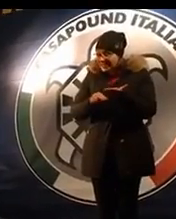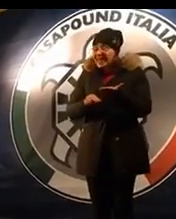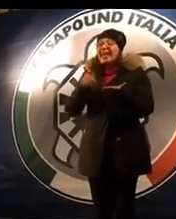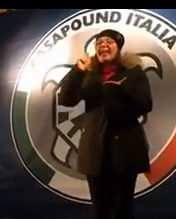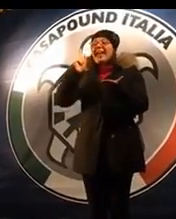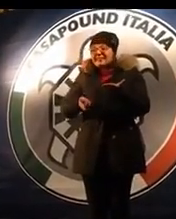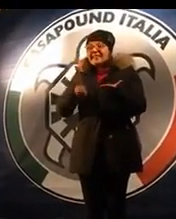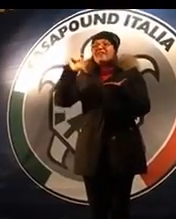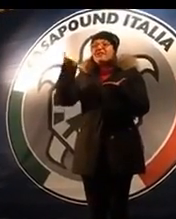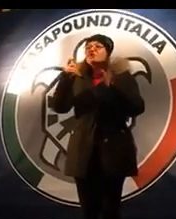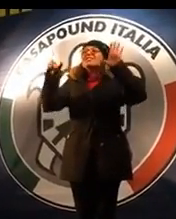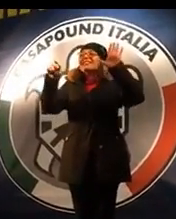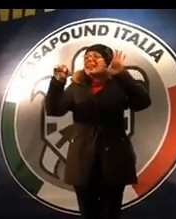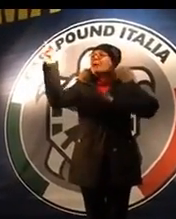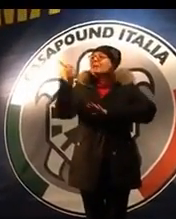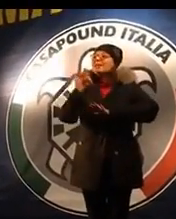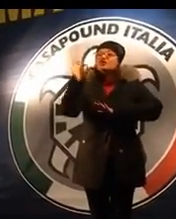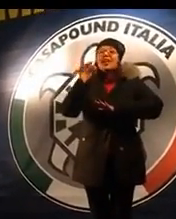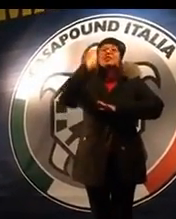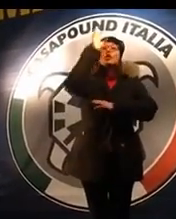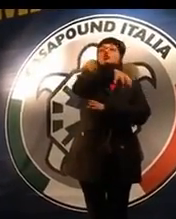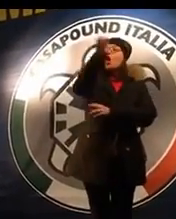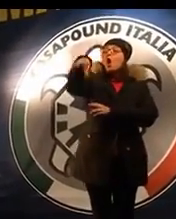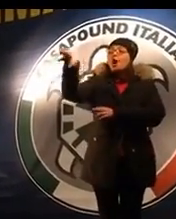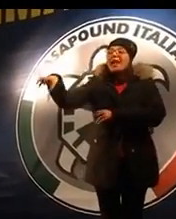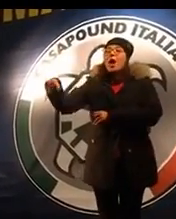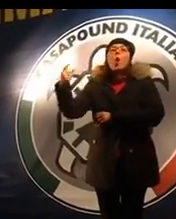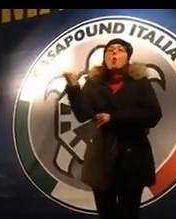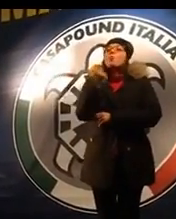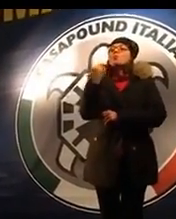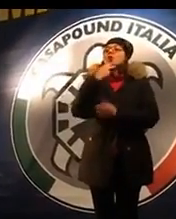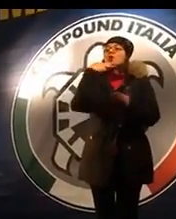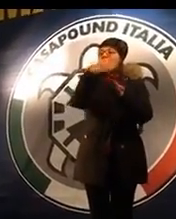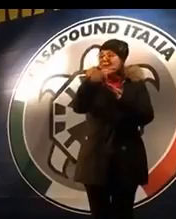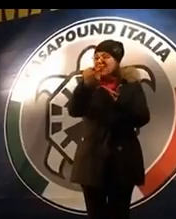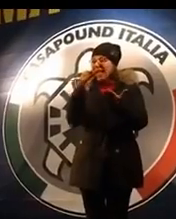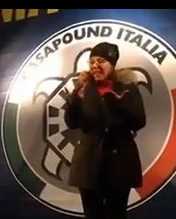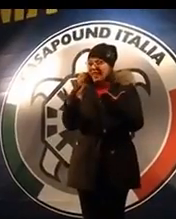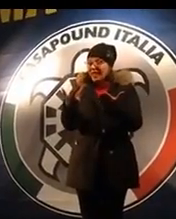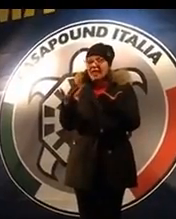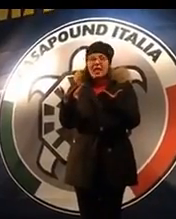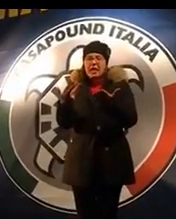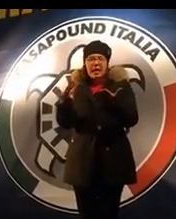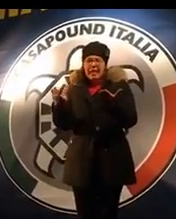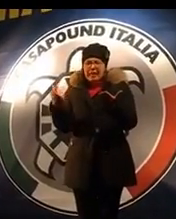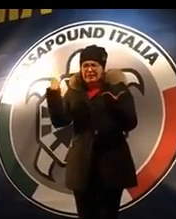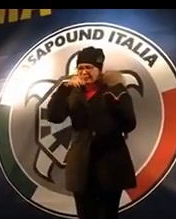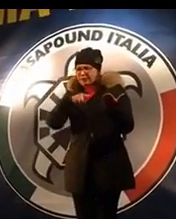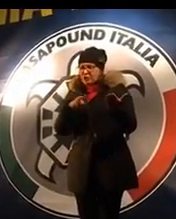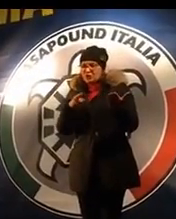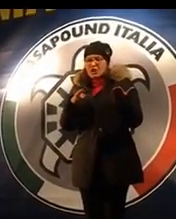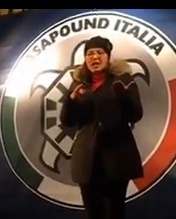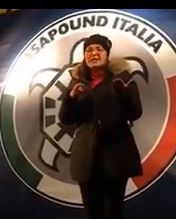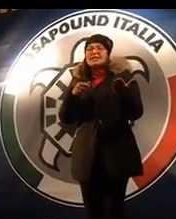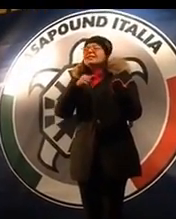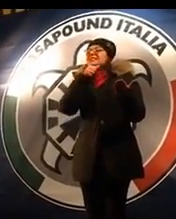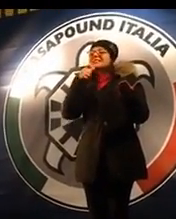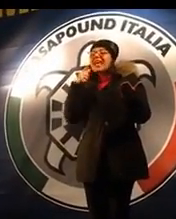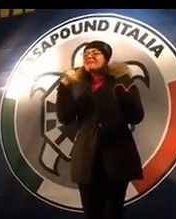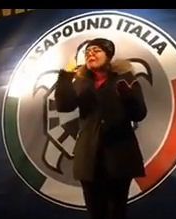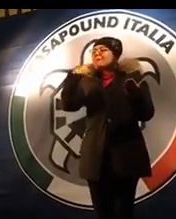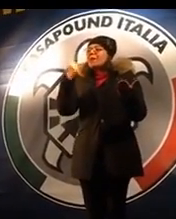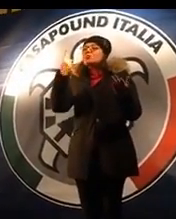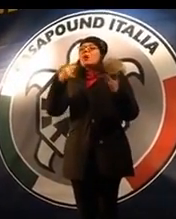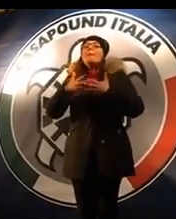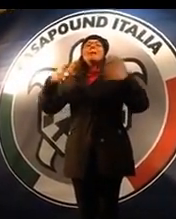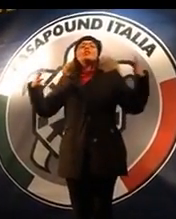collegi all'uninominale, cosa impossibile, e basterebbe esclusivamente per avere una piccola maggioranza risicata alla Camera. Poi al